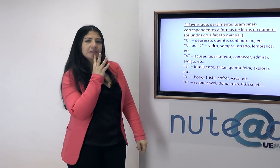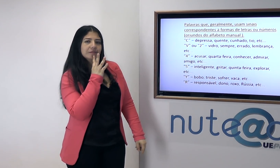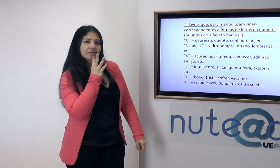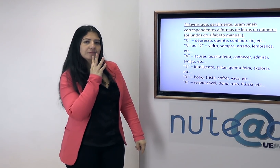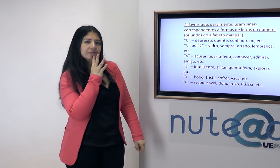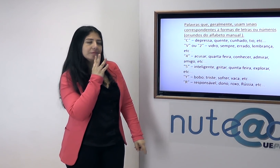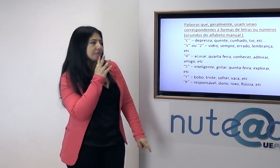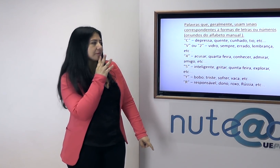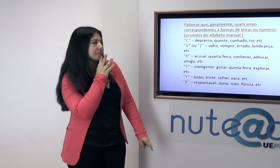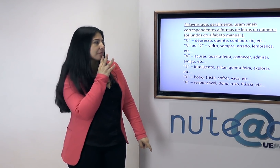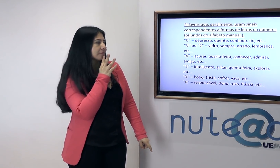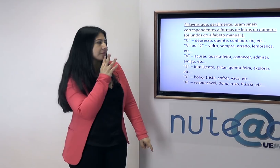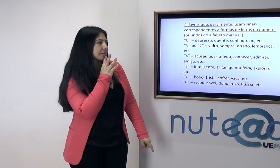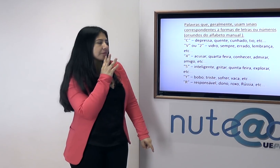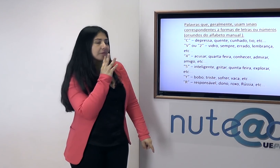Conhecer.